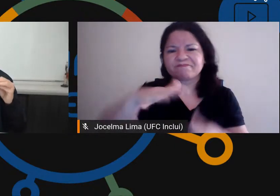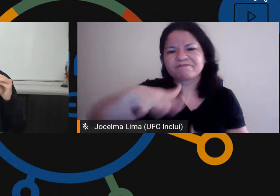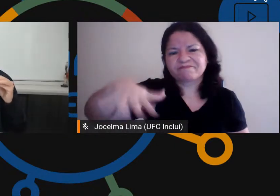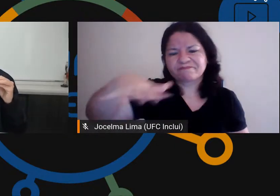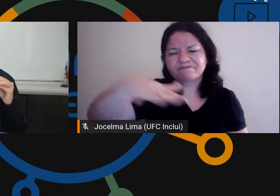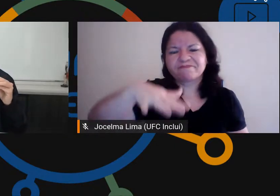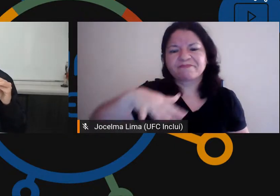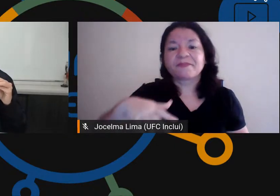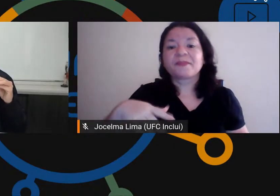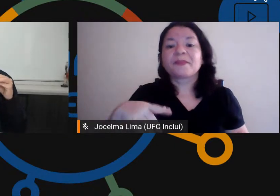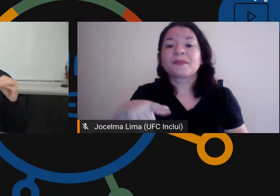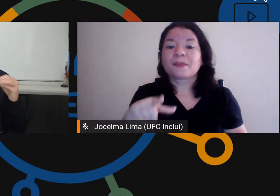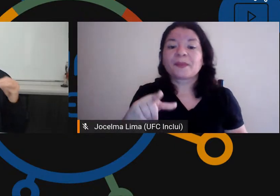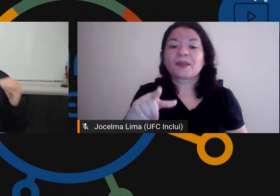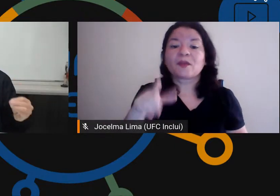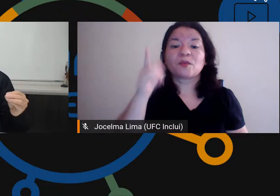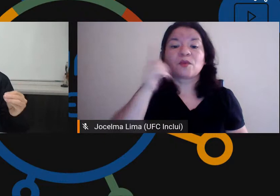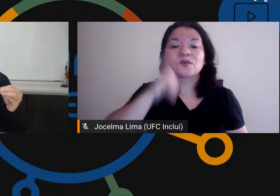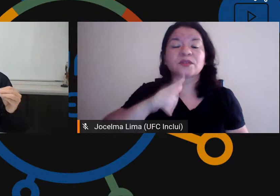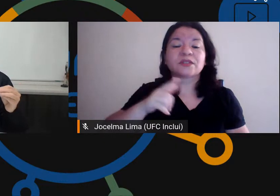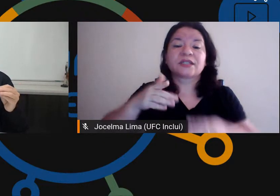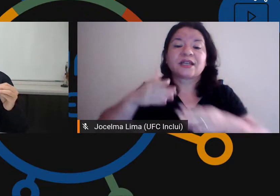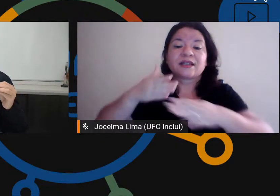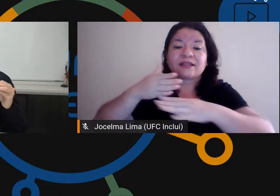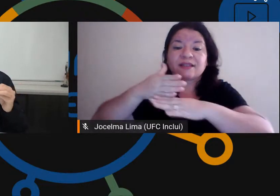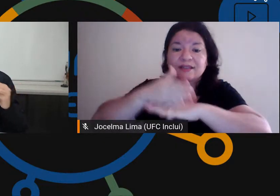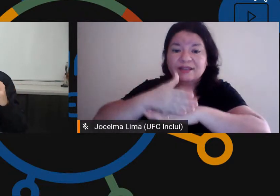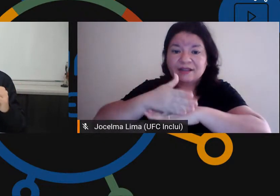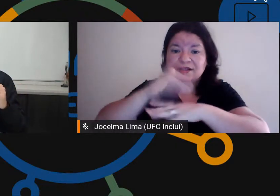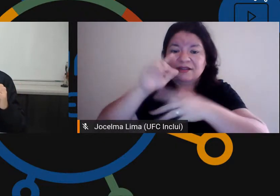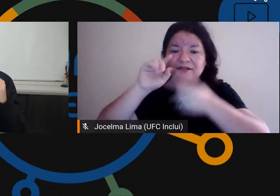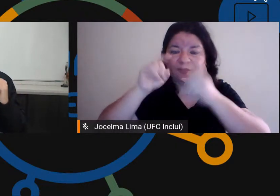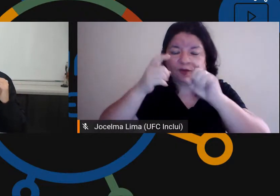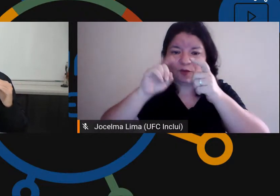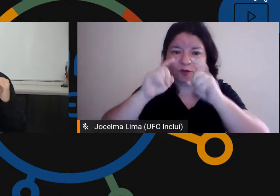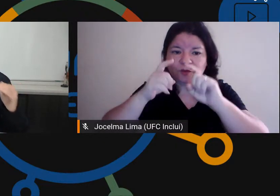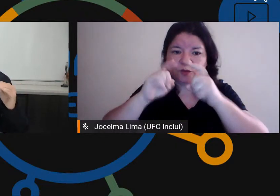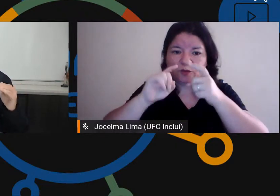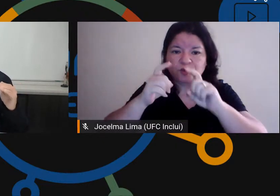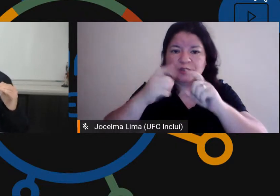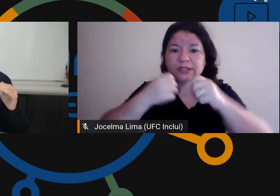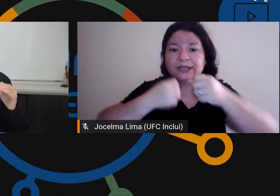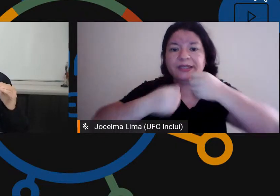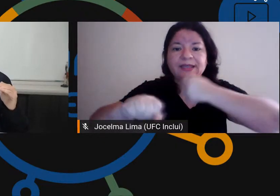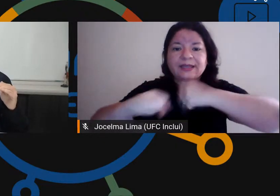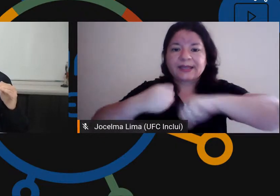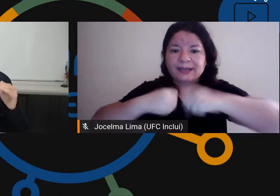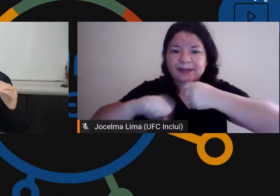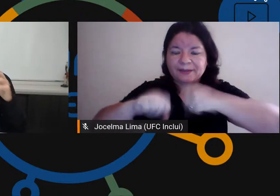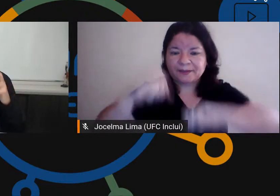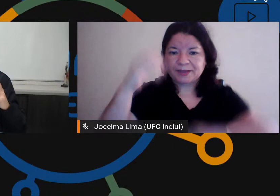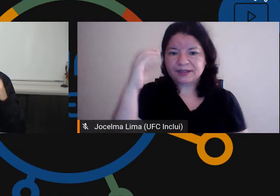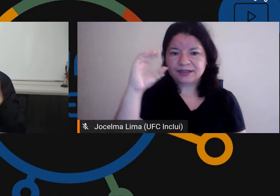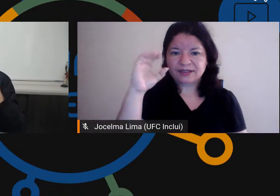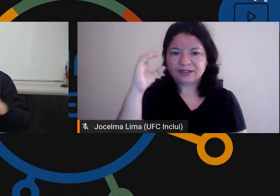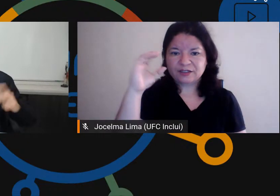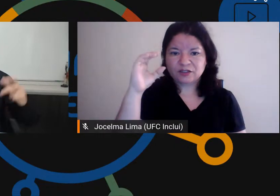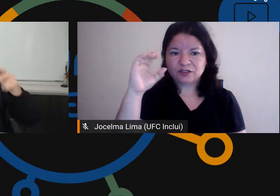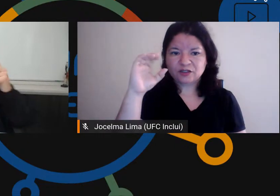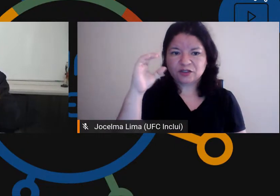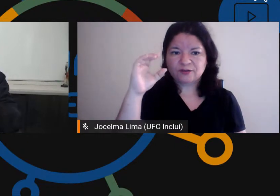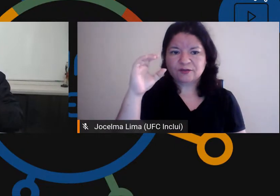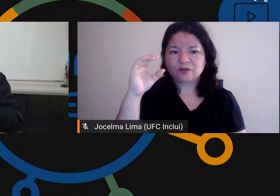você entrar nessa discussão, certo? Para você entrar num debate científico, onde não